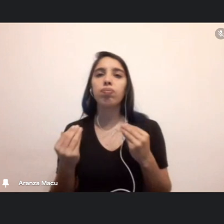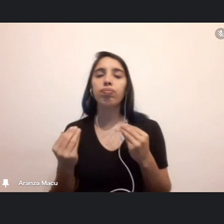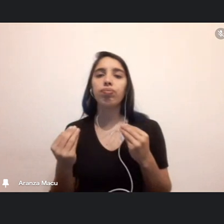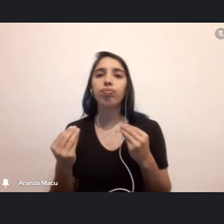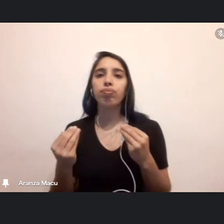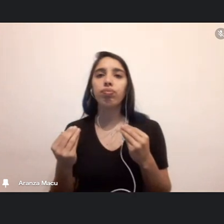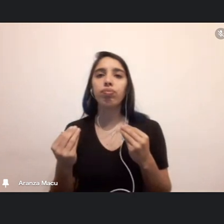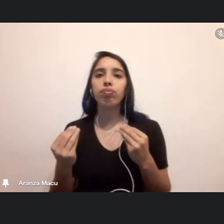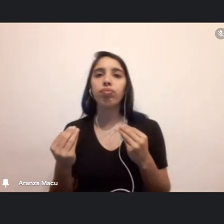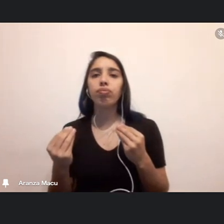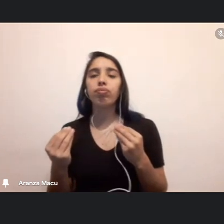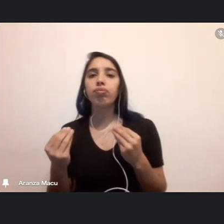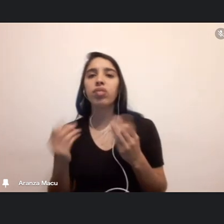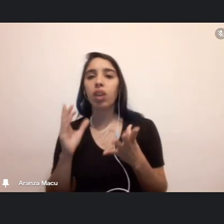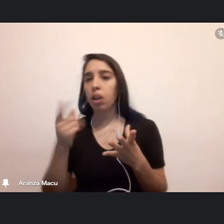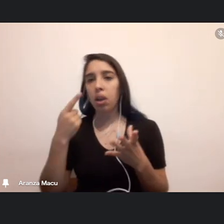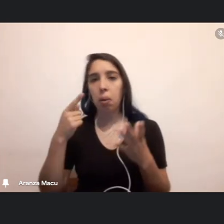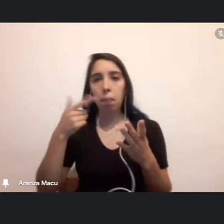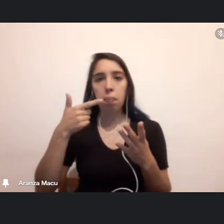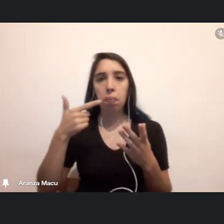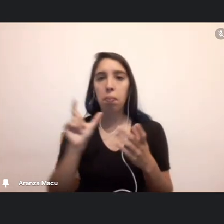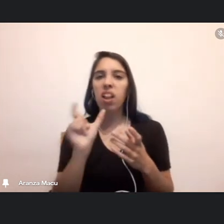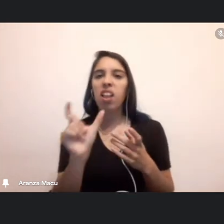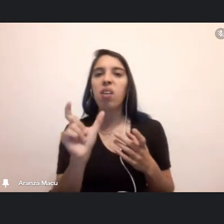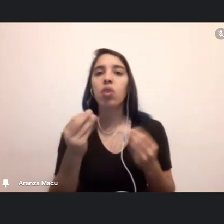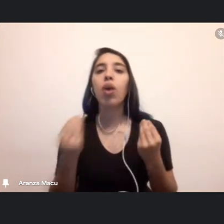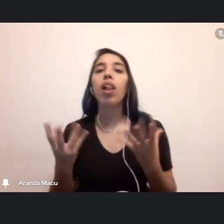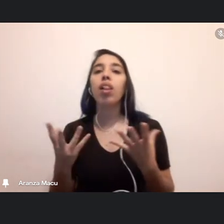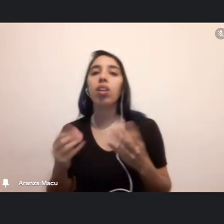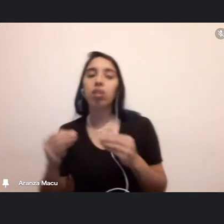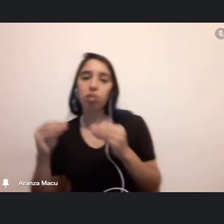¿Qué clase de palabra es? Un adjetivo.